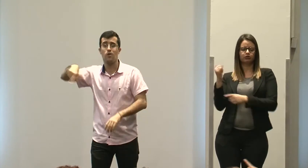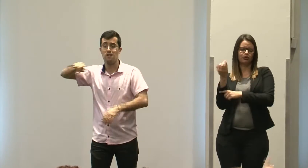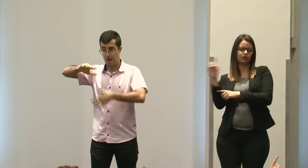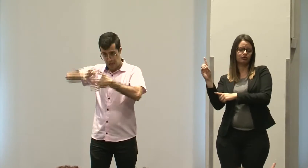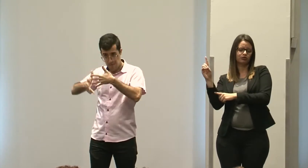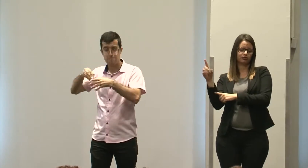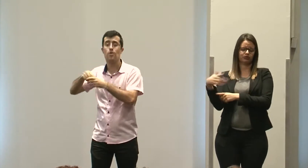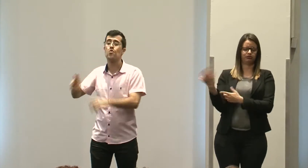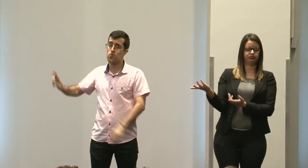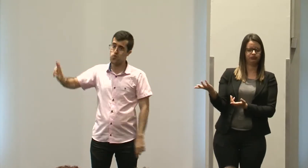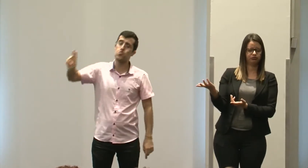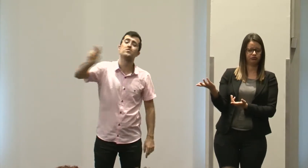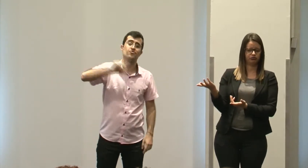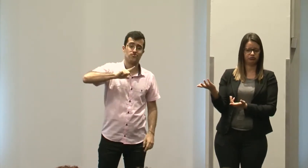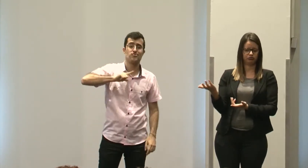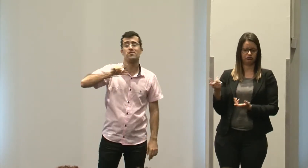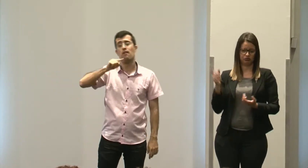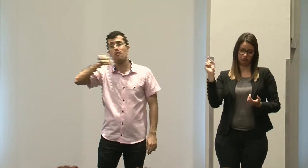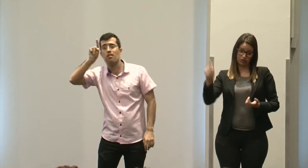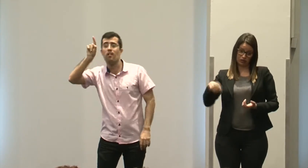agudo.